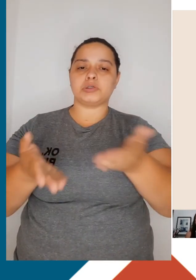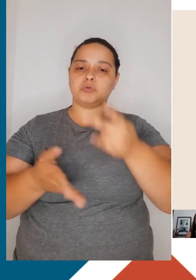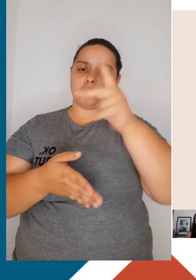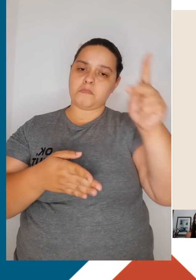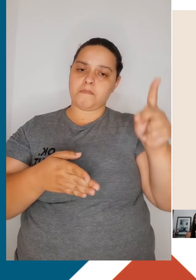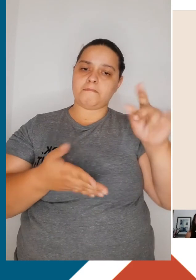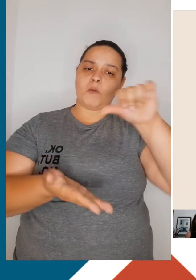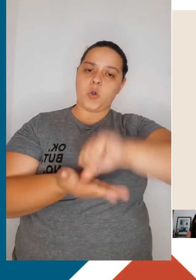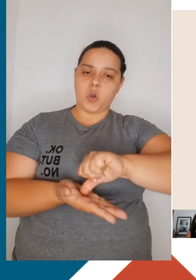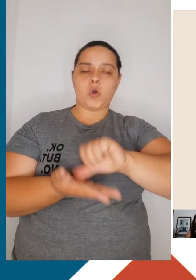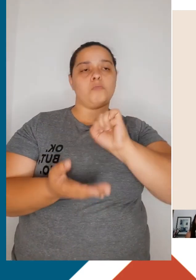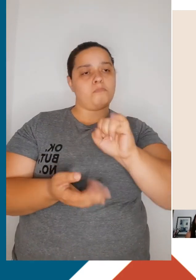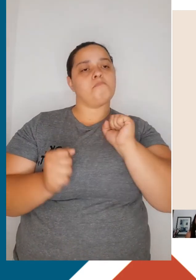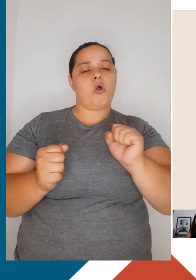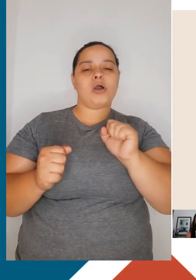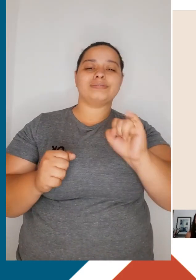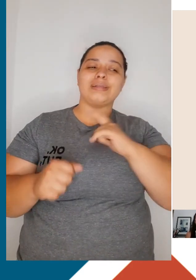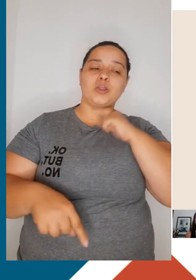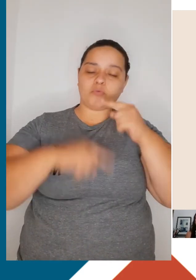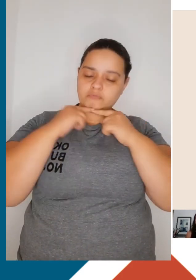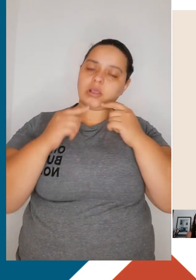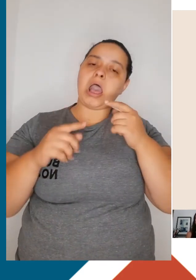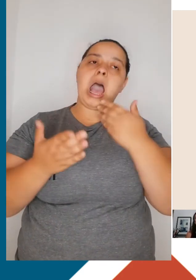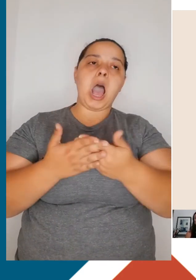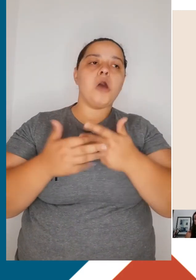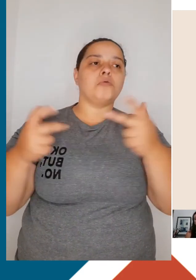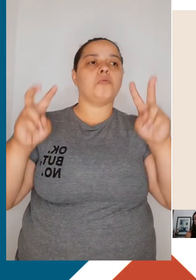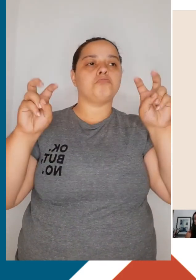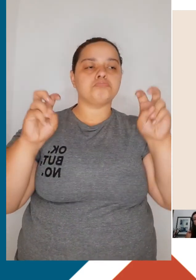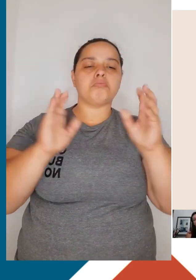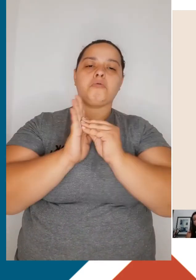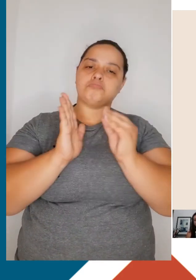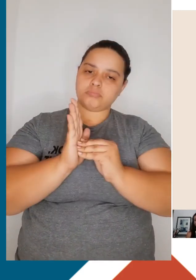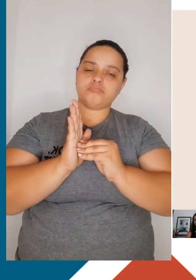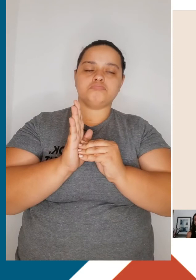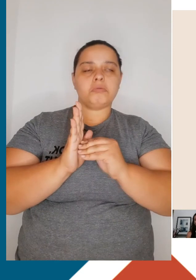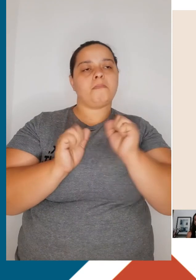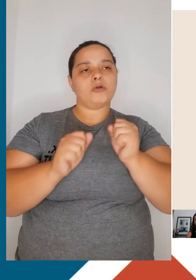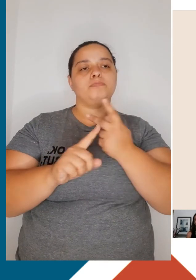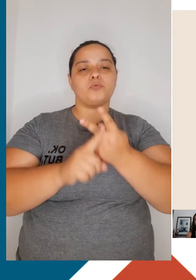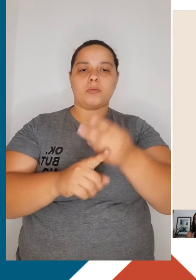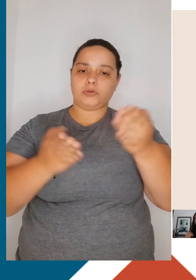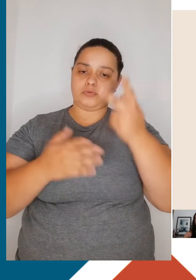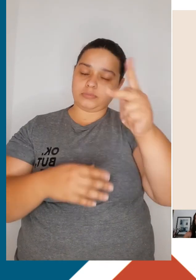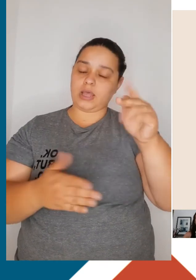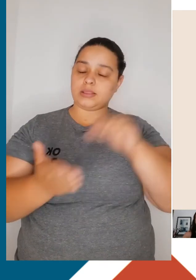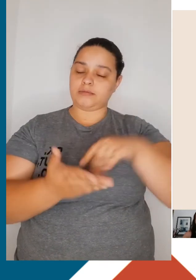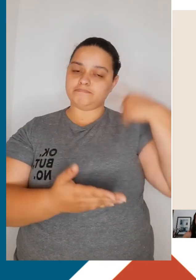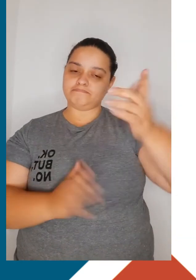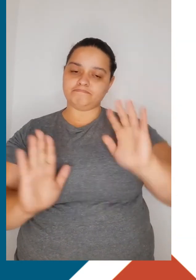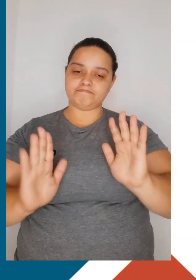seus polos, né? Levem também as questões para as aulas que vocês tiverem. E até a próxima oportunidade, pessoal!